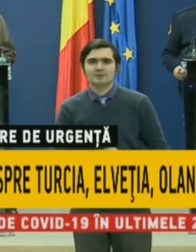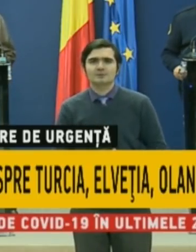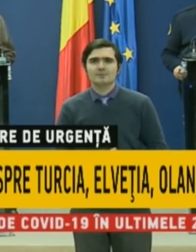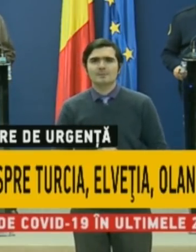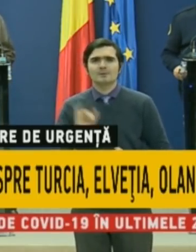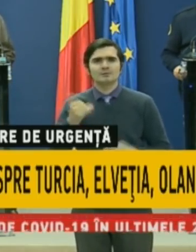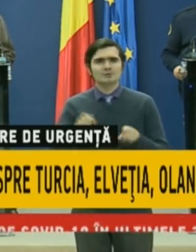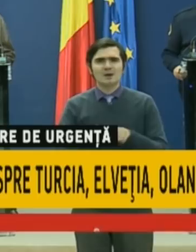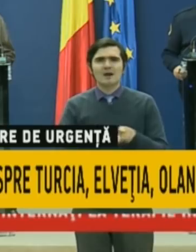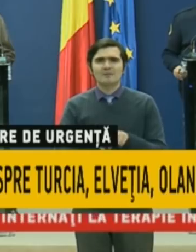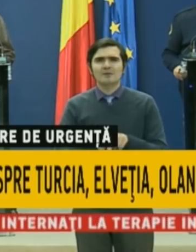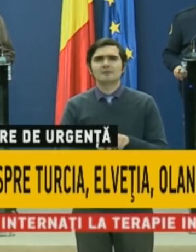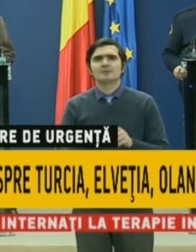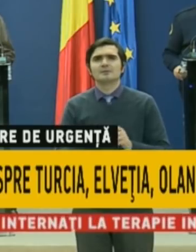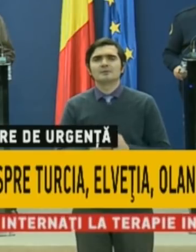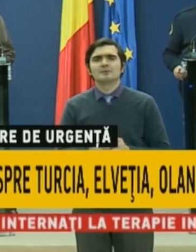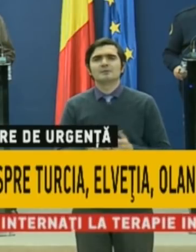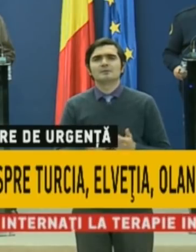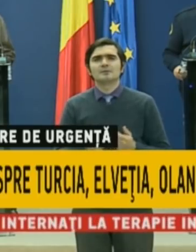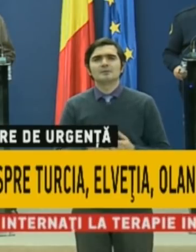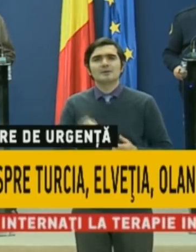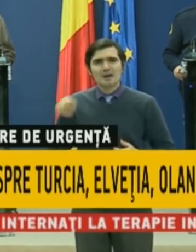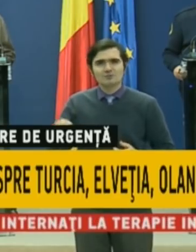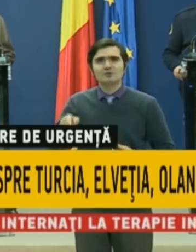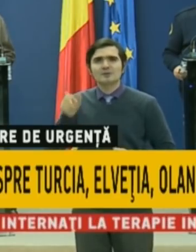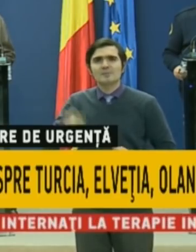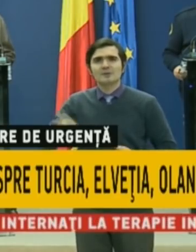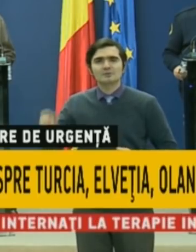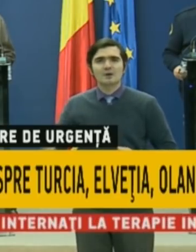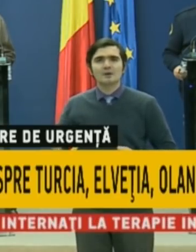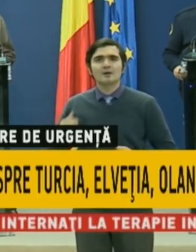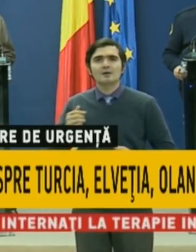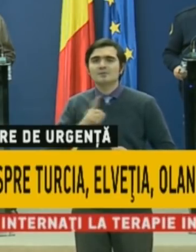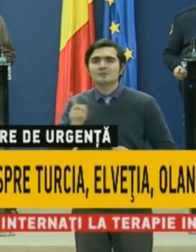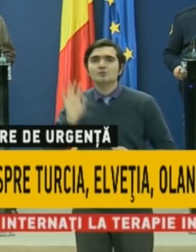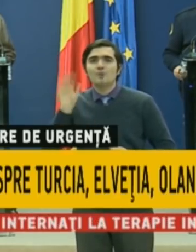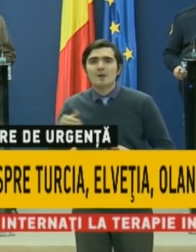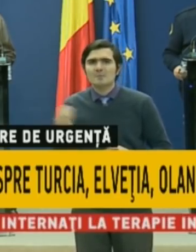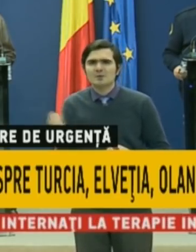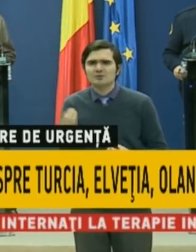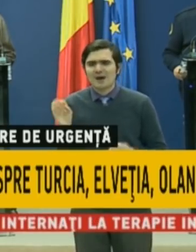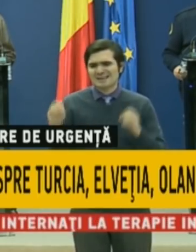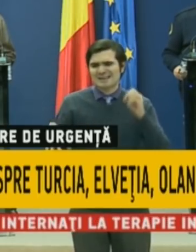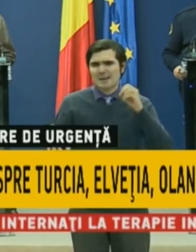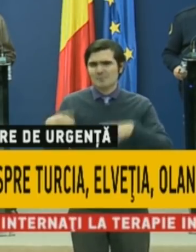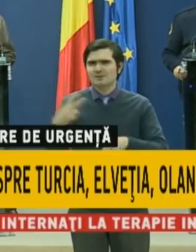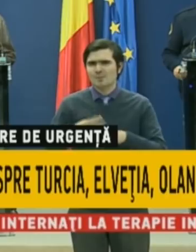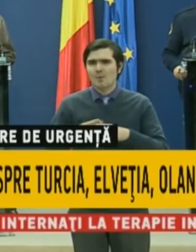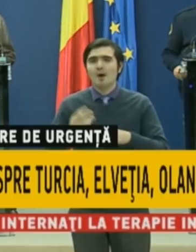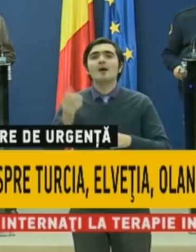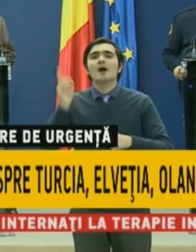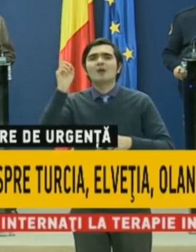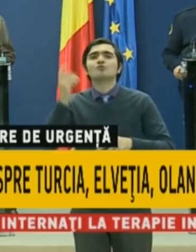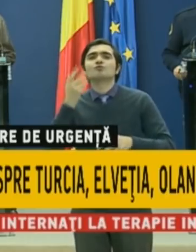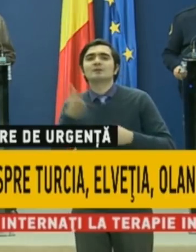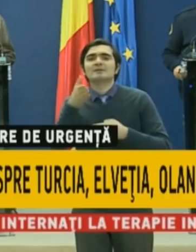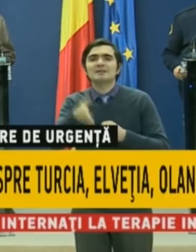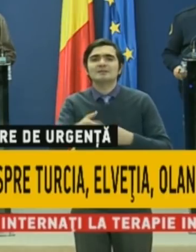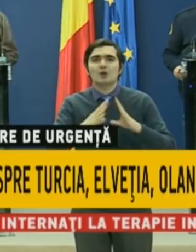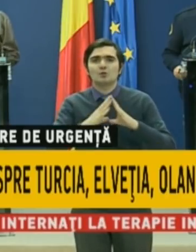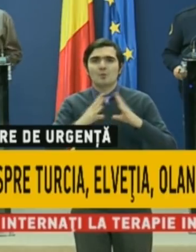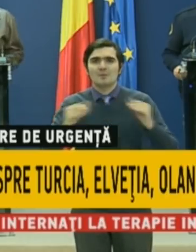în mod normal, să nu aibă la intrarea în țară simptome de infectare cu noul